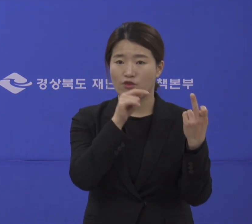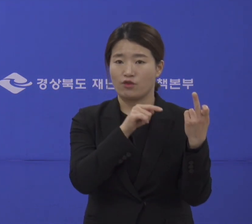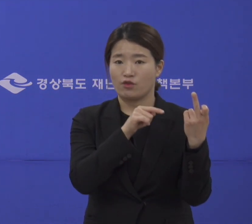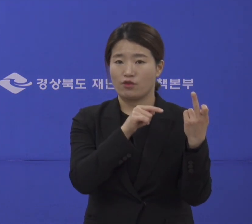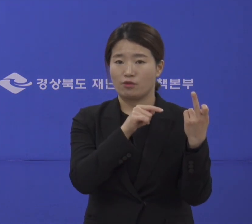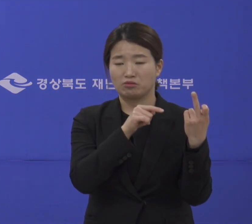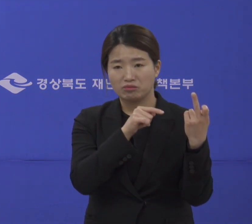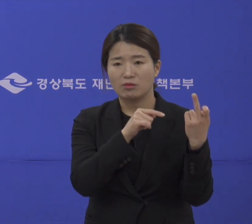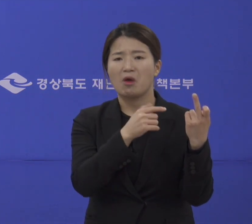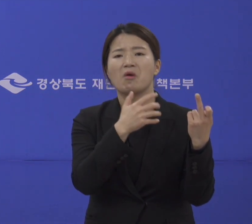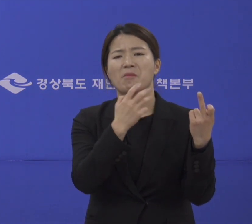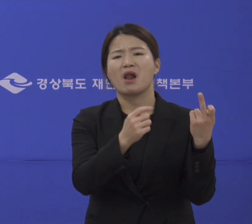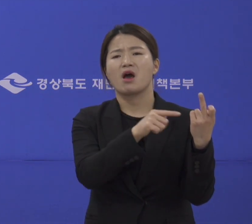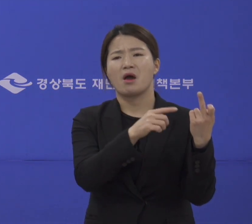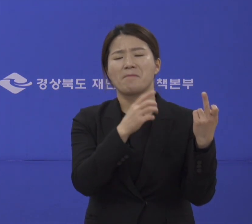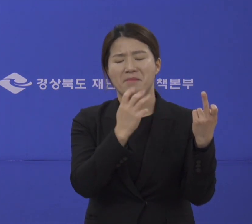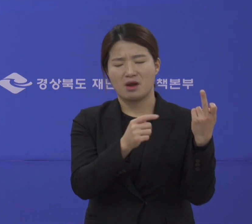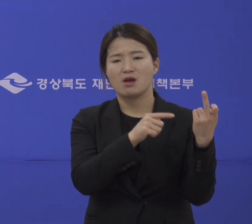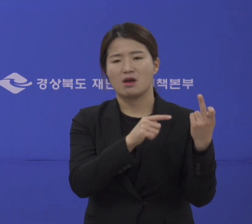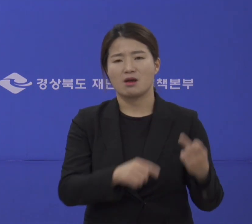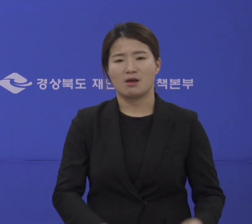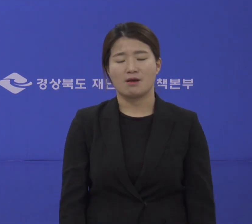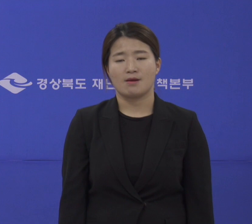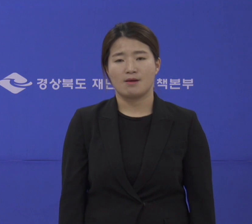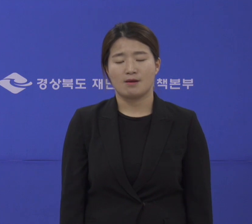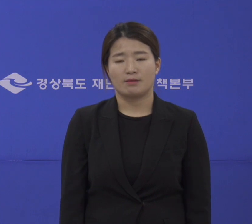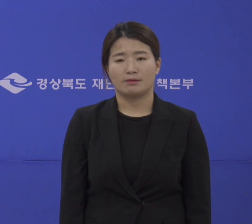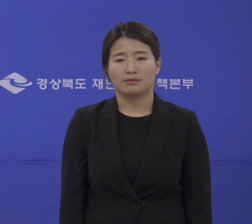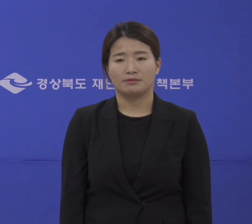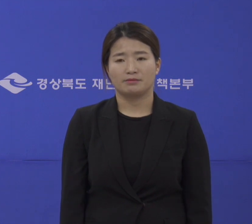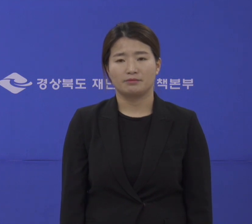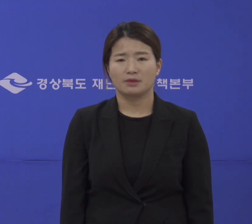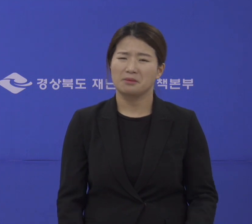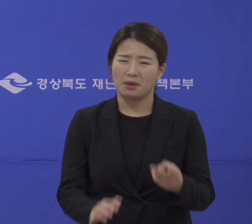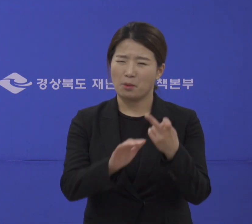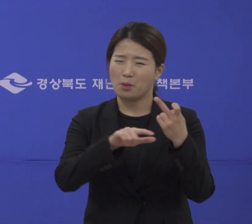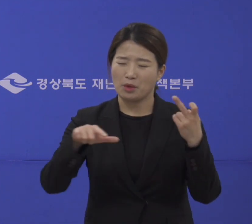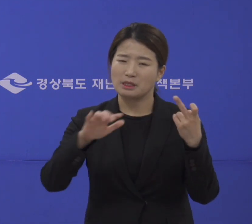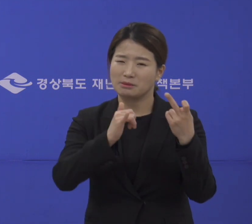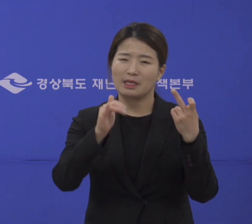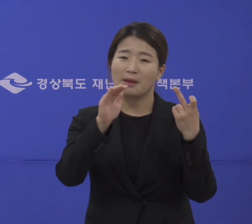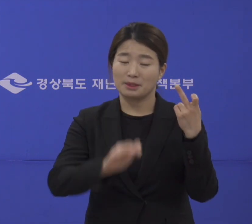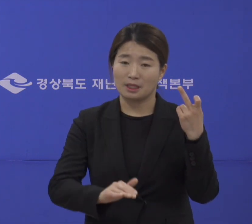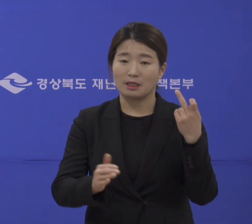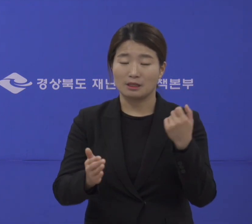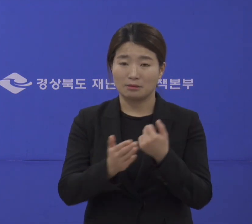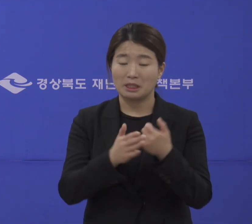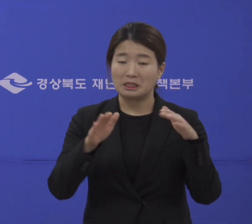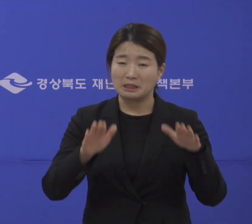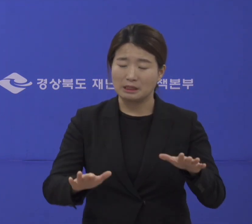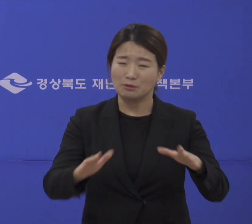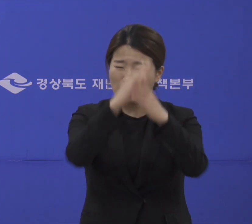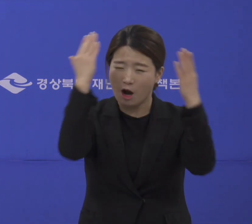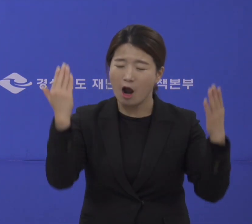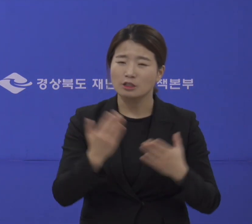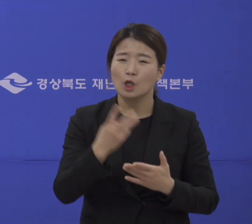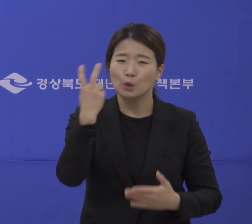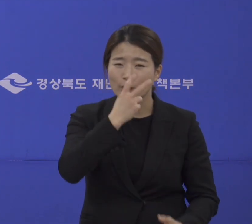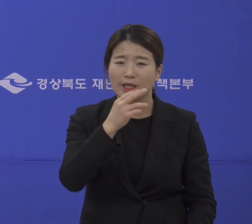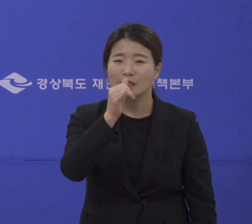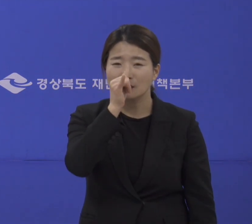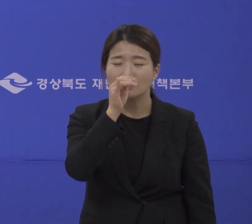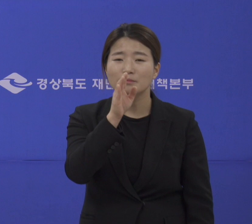콜센터 정도가 큰 걸로 나타나 있습니다. 그래서 이것을 전수조사를 하고 있는데 그렇게